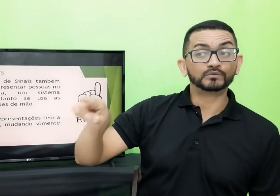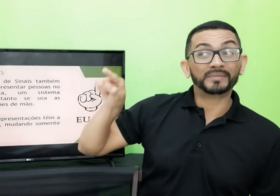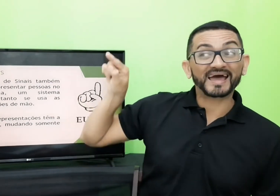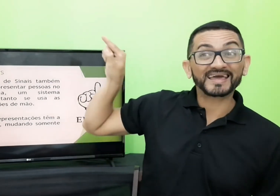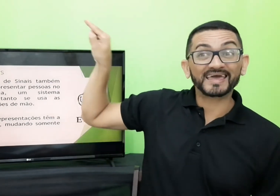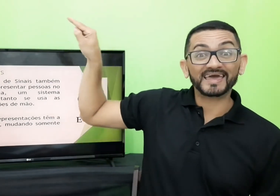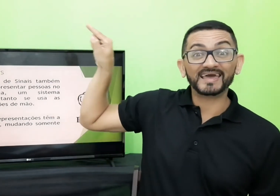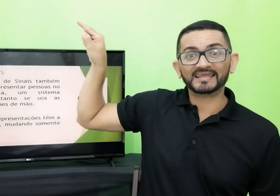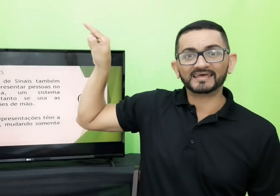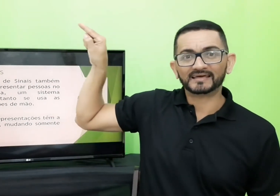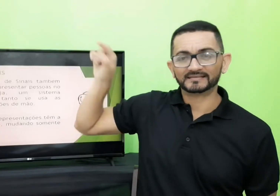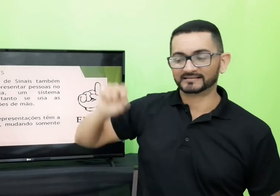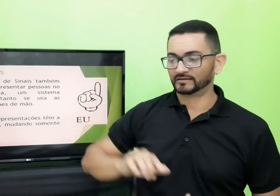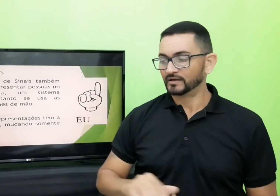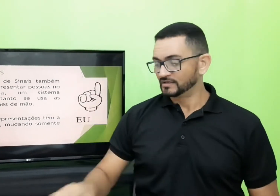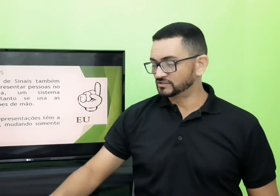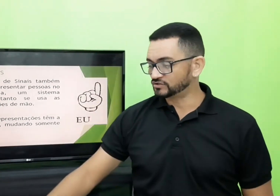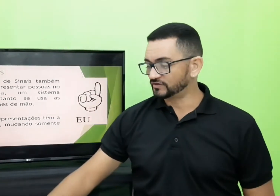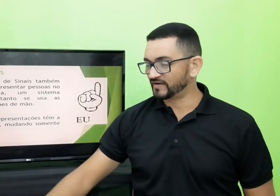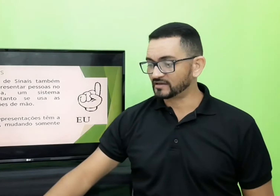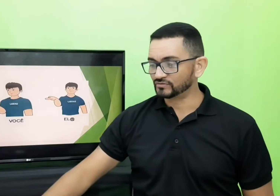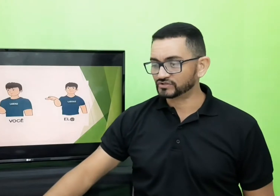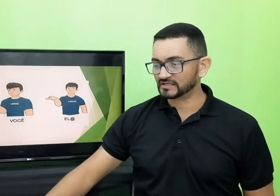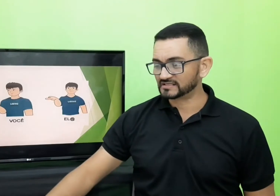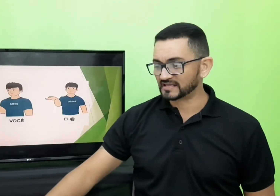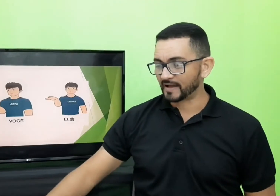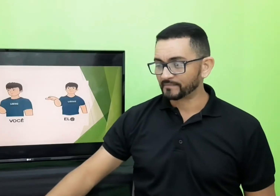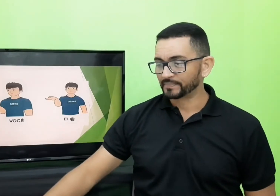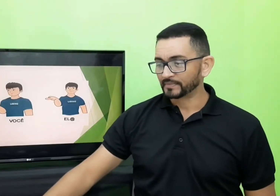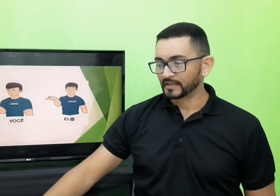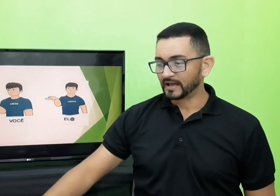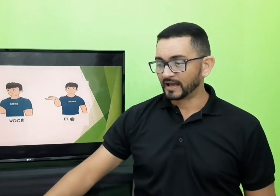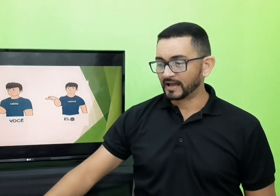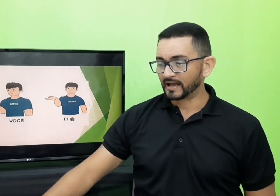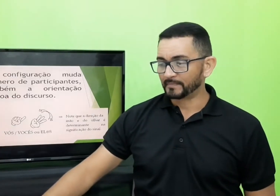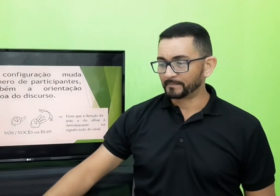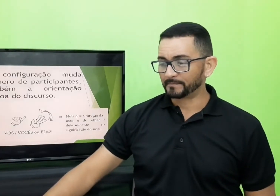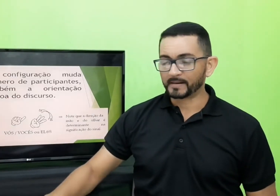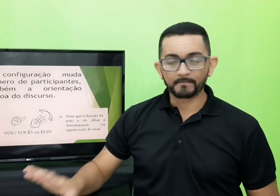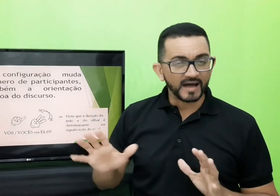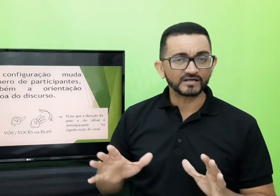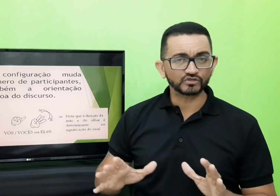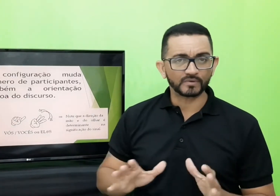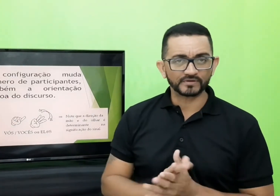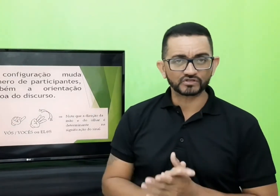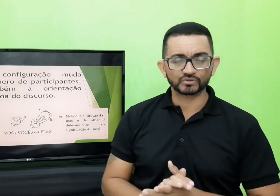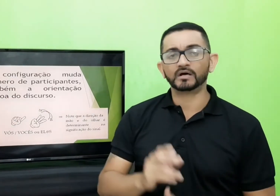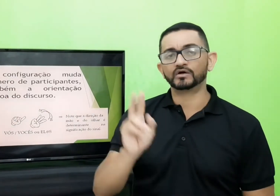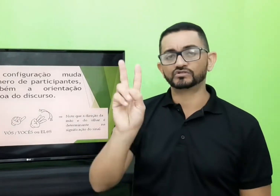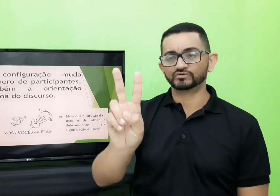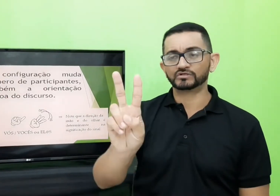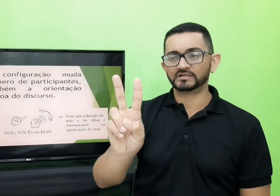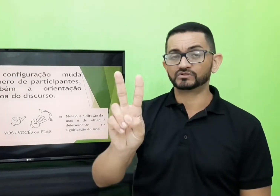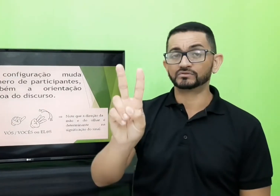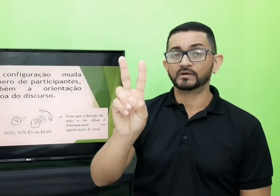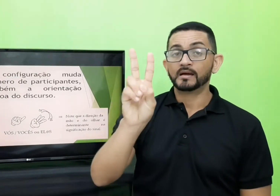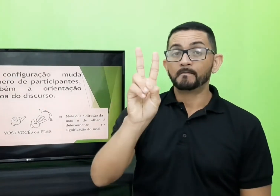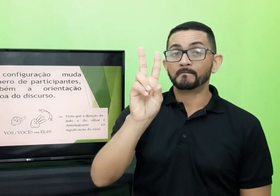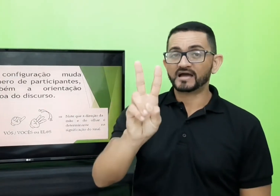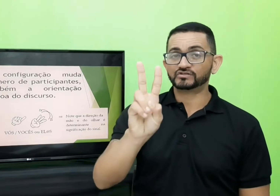Para aquele. Se eu tiver que utilizar para mais de uma pessoa, eu já utilizo mais de